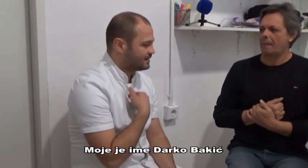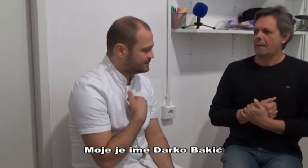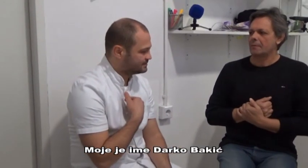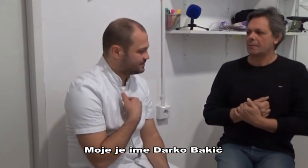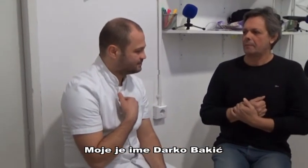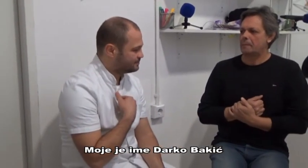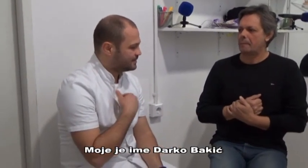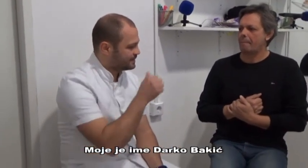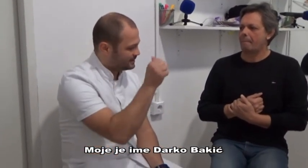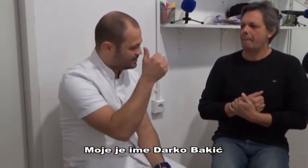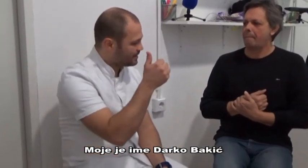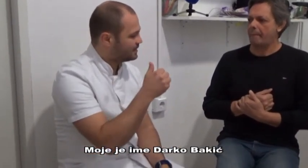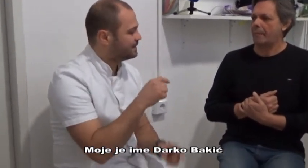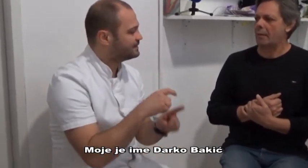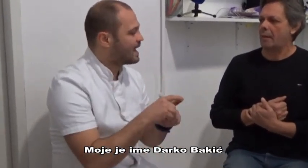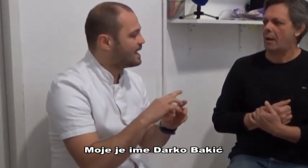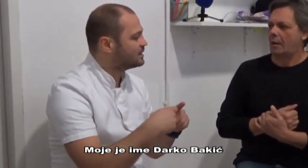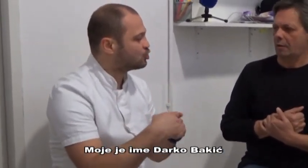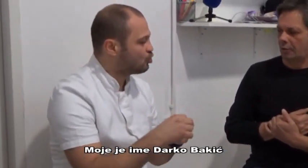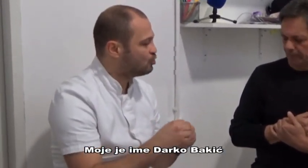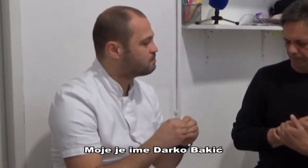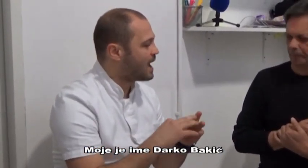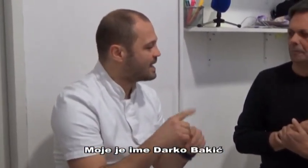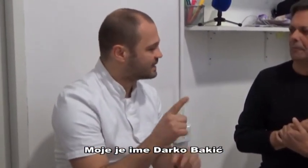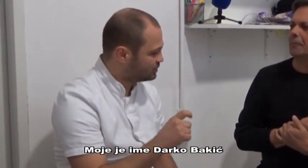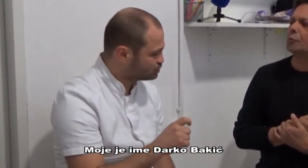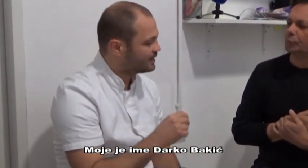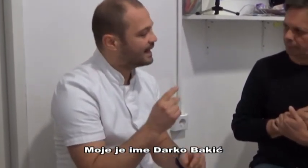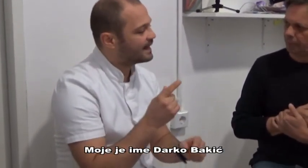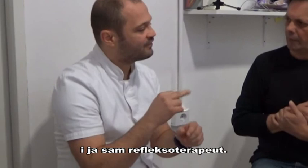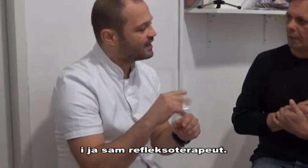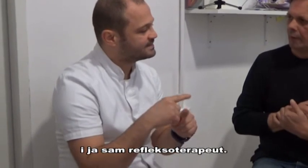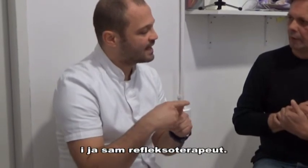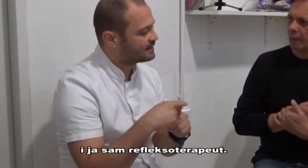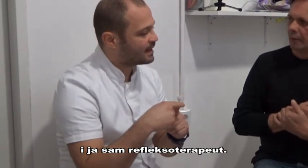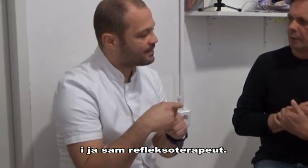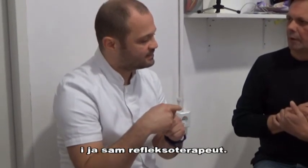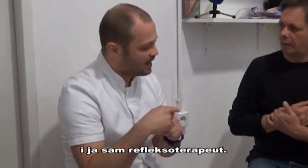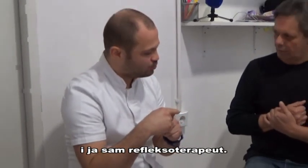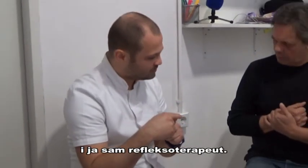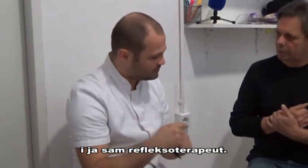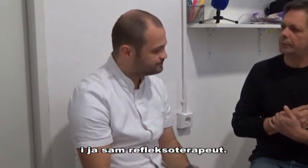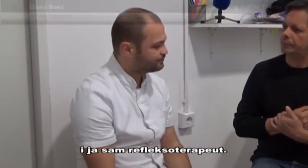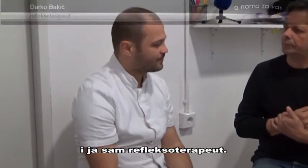predstaviš. Ime te Arko Patiš, repene srta petavte.